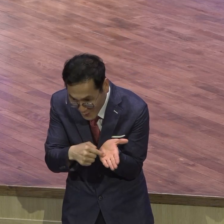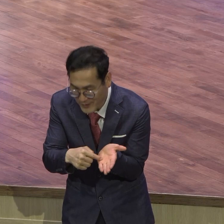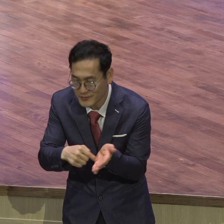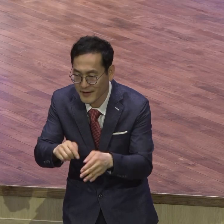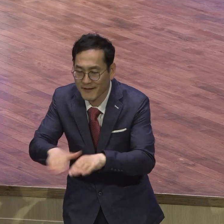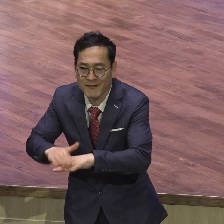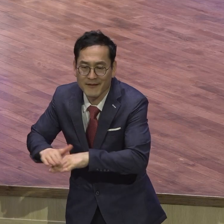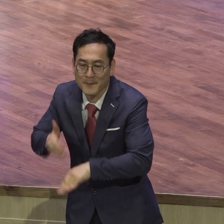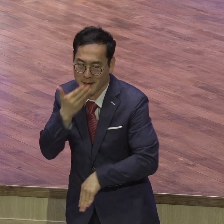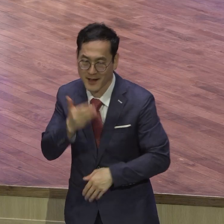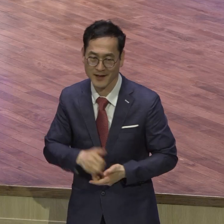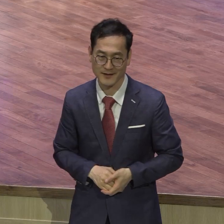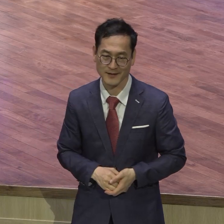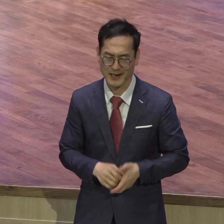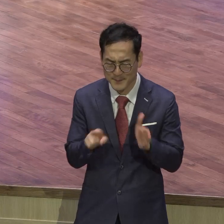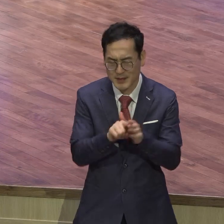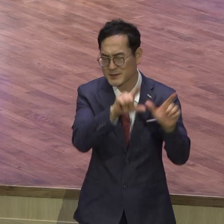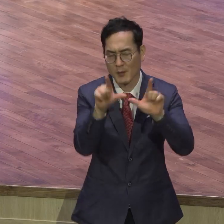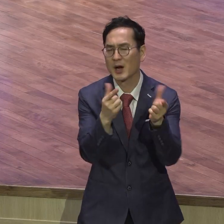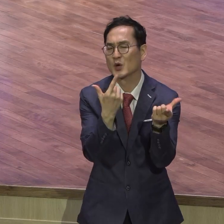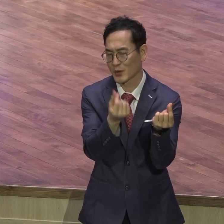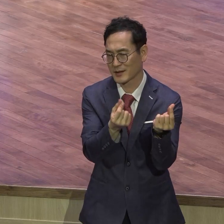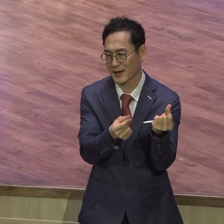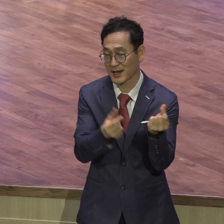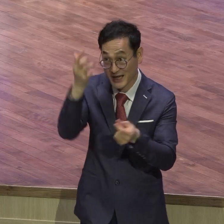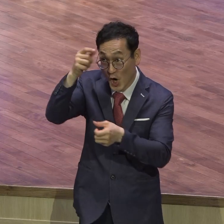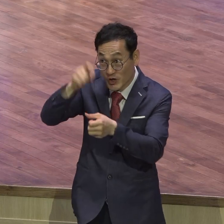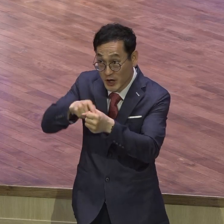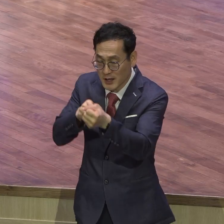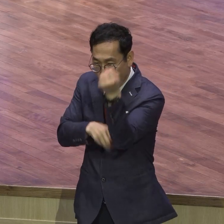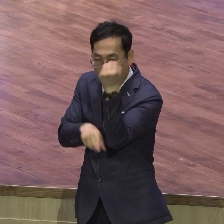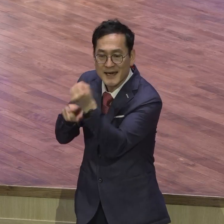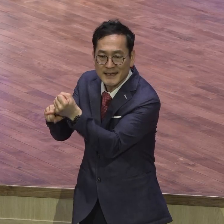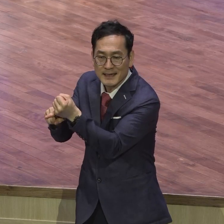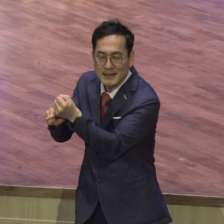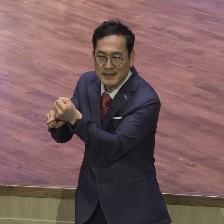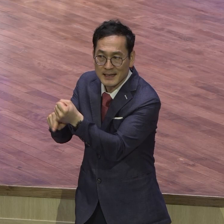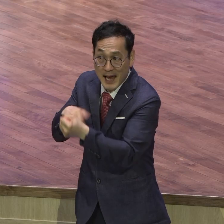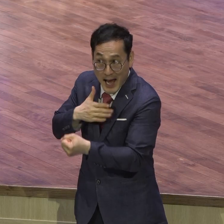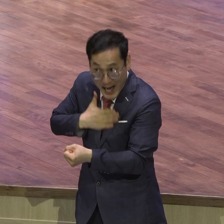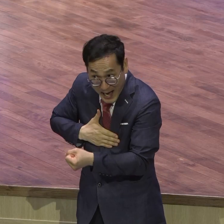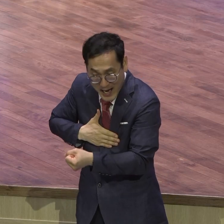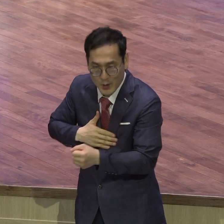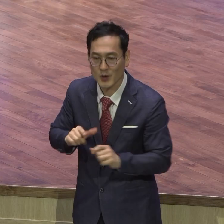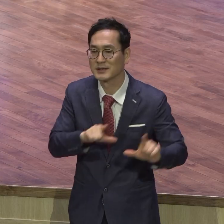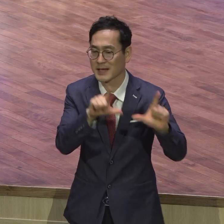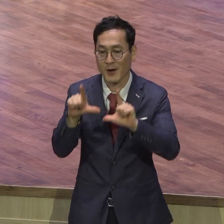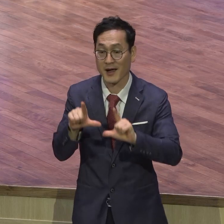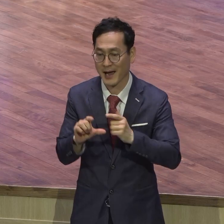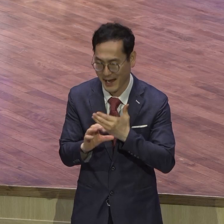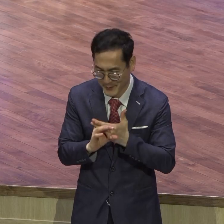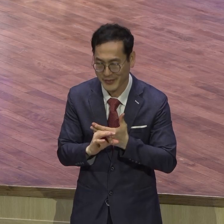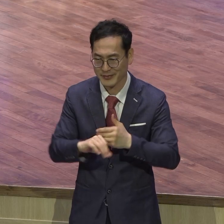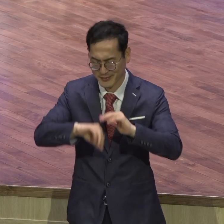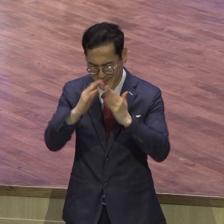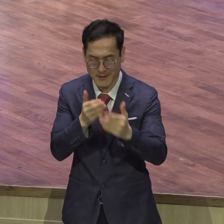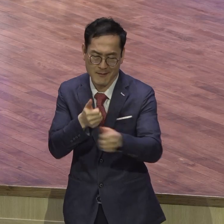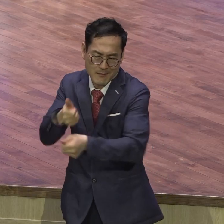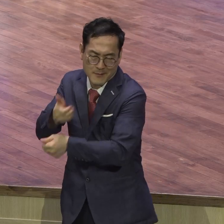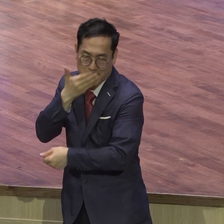신앙생활도 마찬가지 영적인 원리를 알고 신앙생활리 영적 원리를 알아야 돼요 오늘 본문